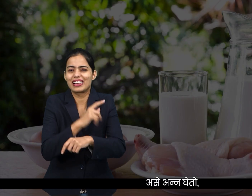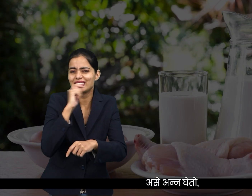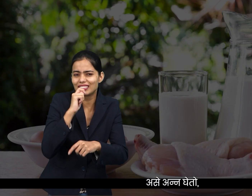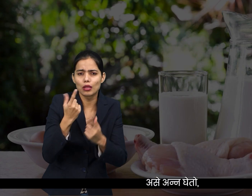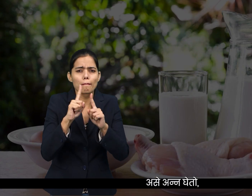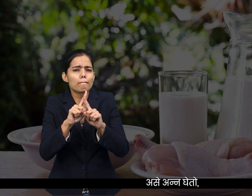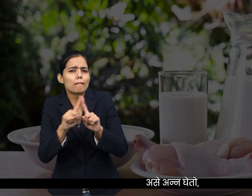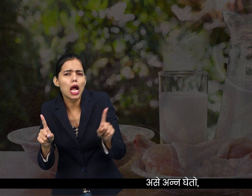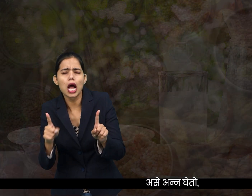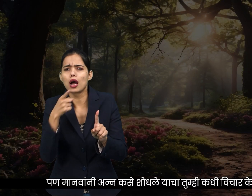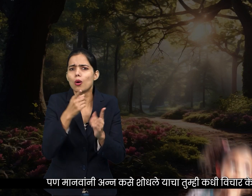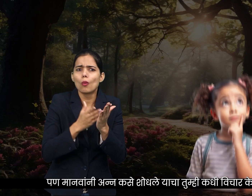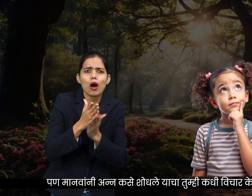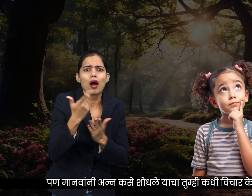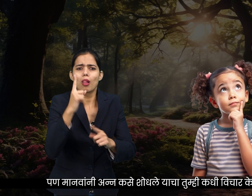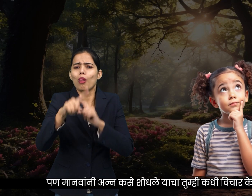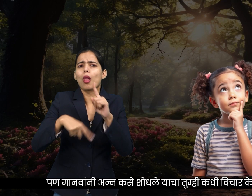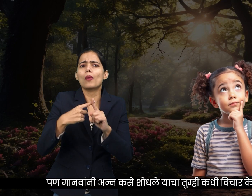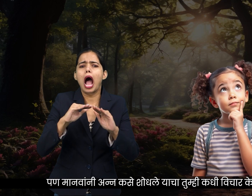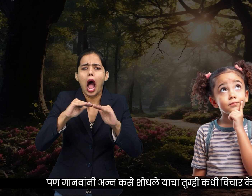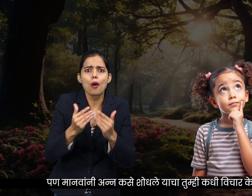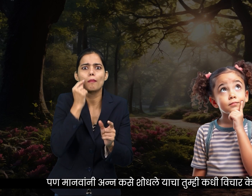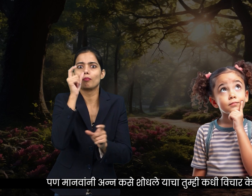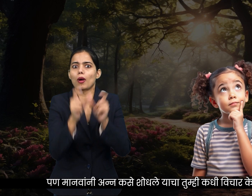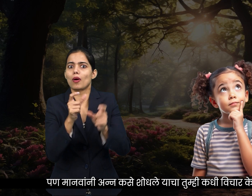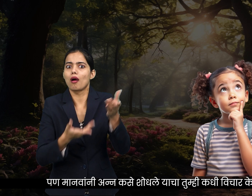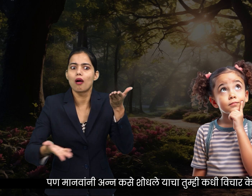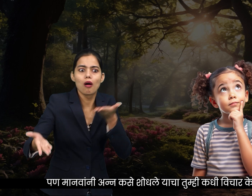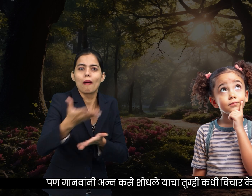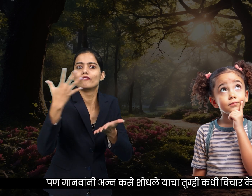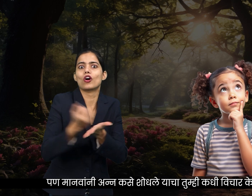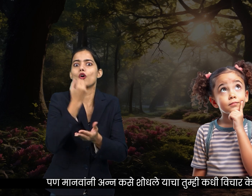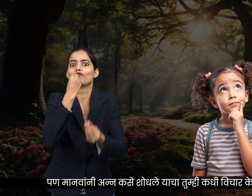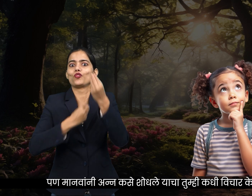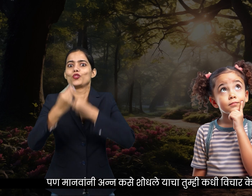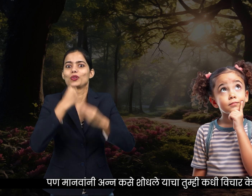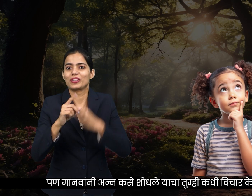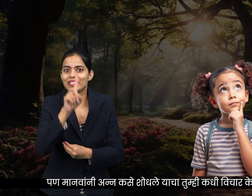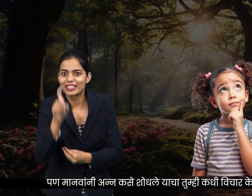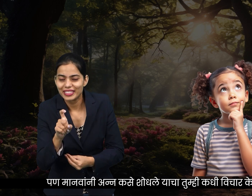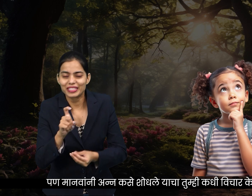असे अन्न घेतो. पण मानवाने अन्न कसे शोधले याचा तुम्ही कधी विचार केला आहे का?